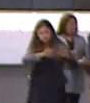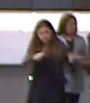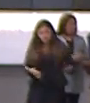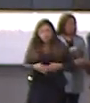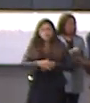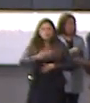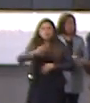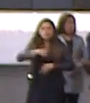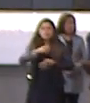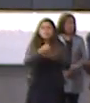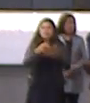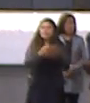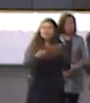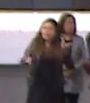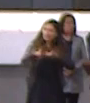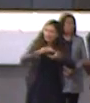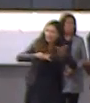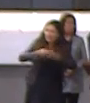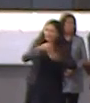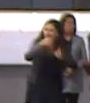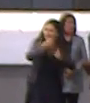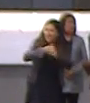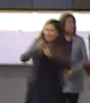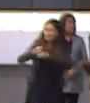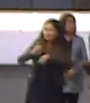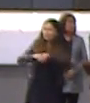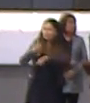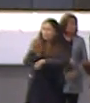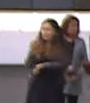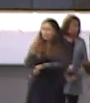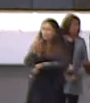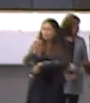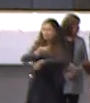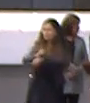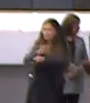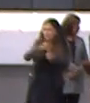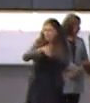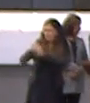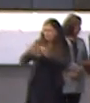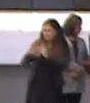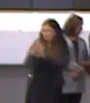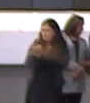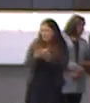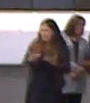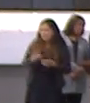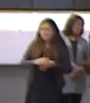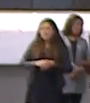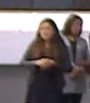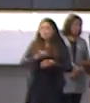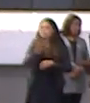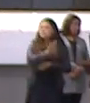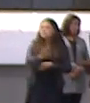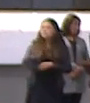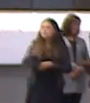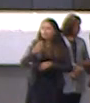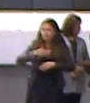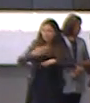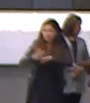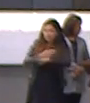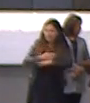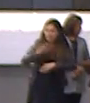hacer un conversatorio ameno cada uno tiene más o menos ocho minutos y hablaremos de lo que yo decía al principio